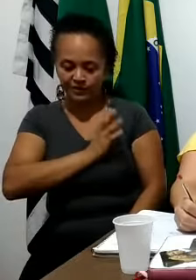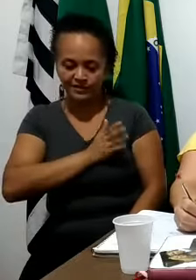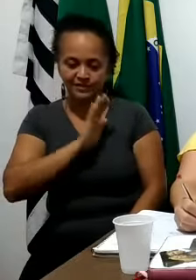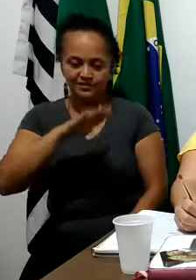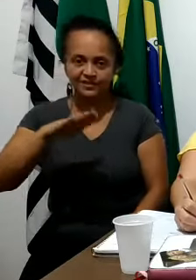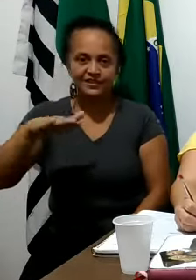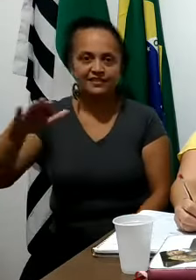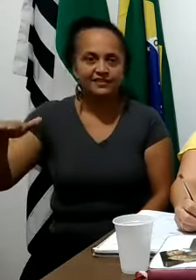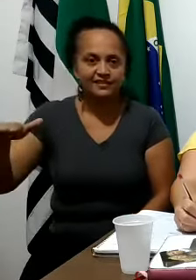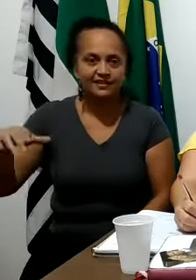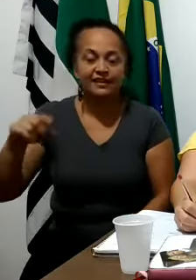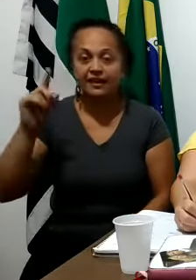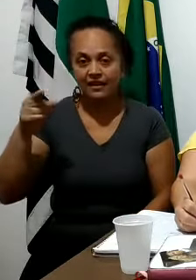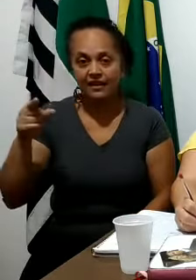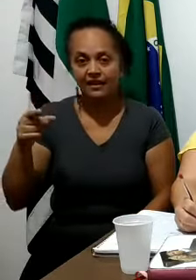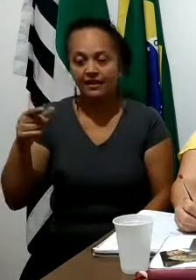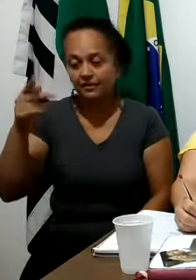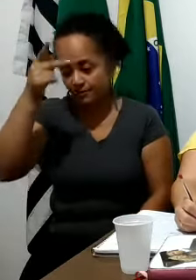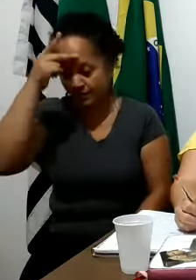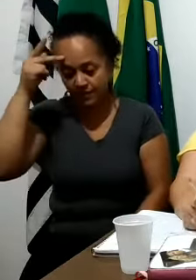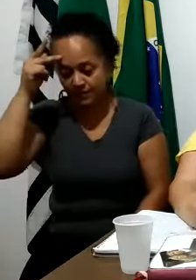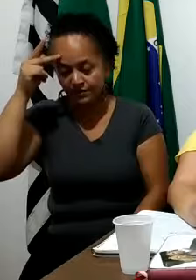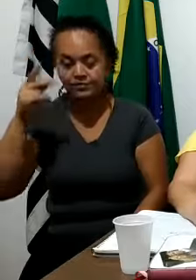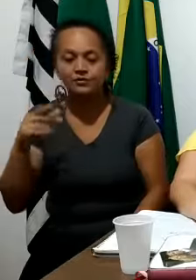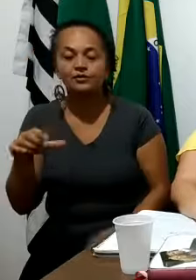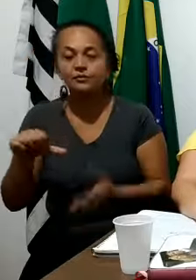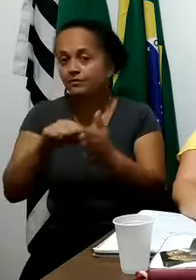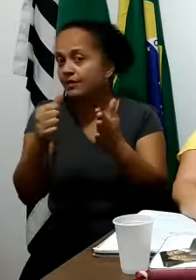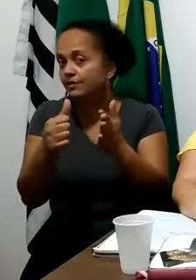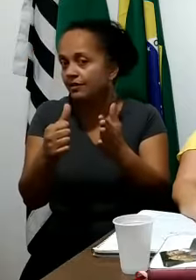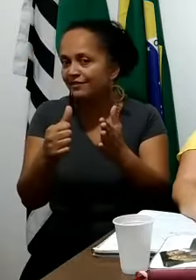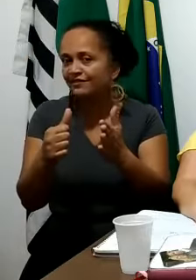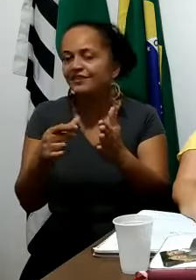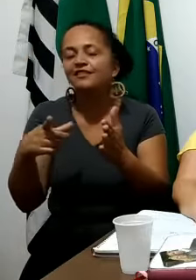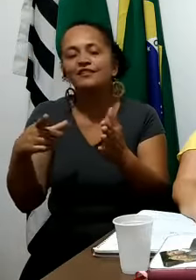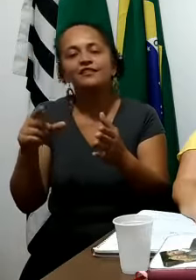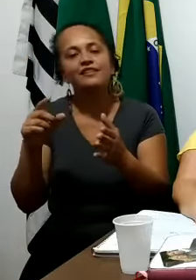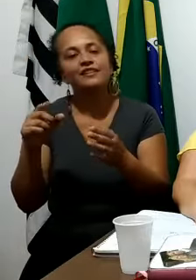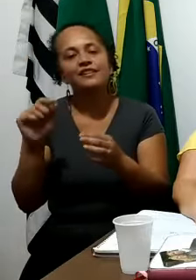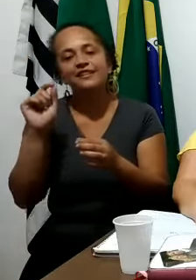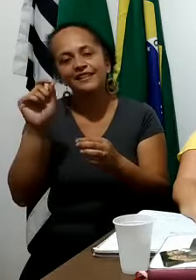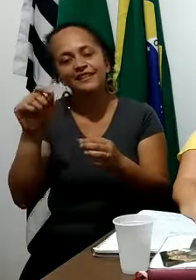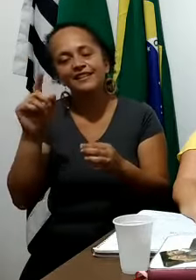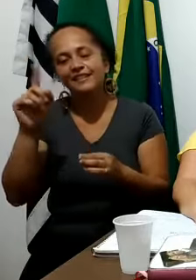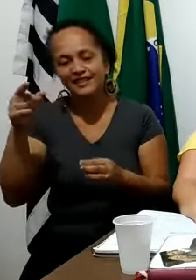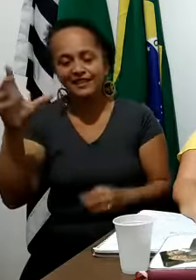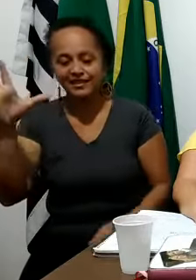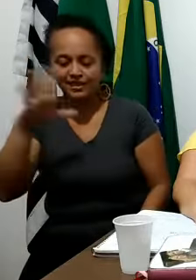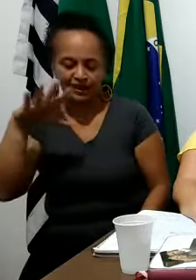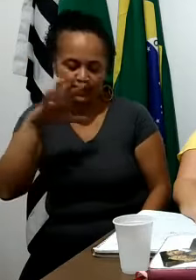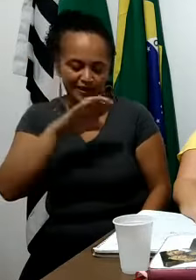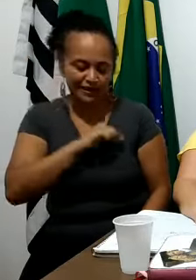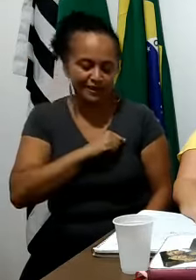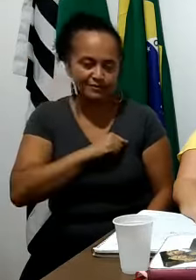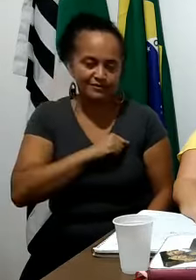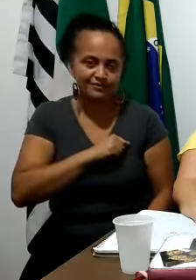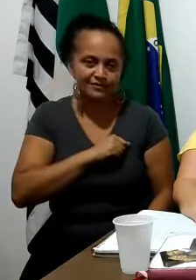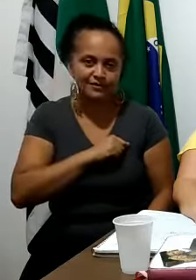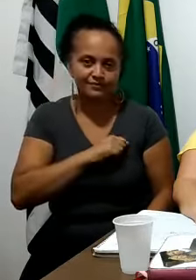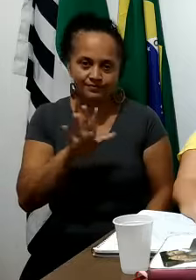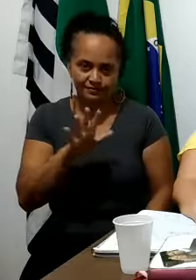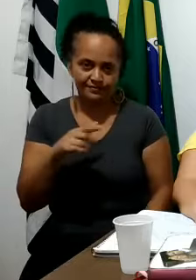é de quem chegar primeiro. Verdade. Que seja o amor. Né? Amém. Então, às vezes a gente acha que só trazendo o nosso filho